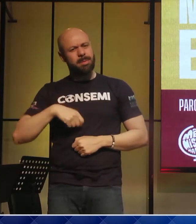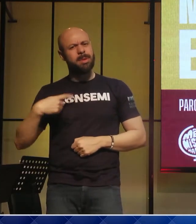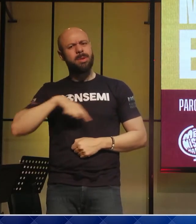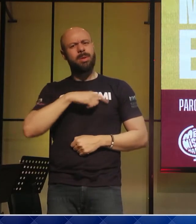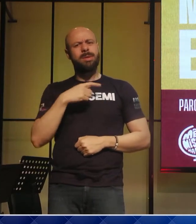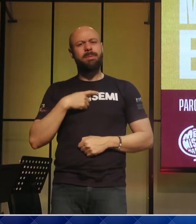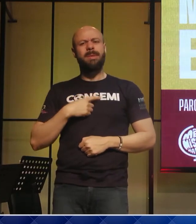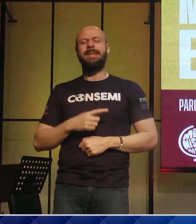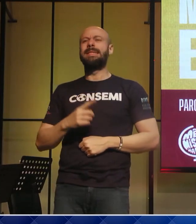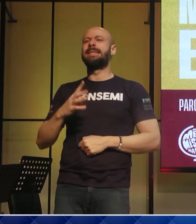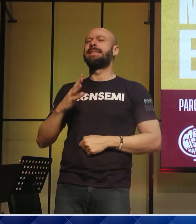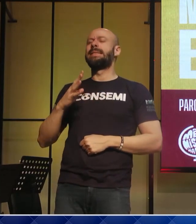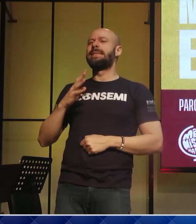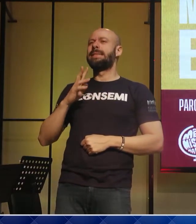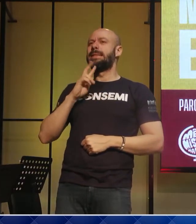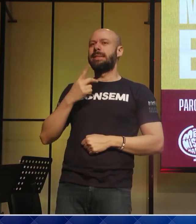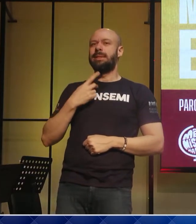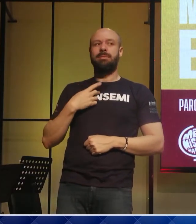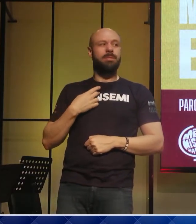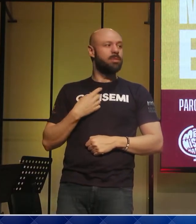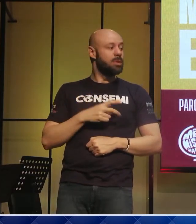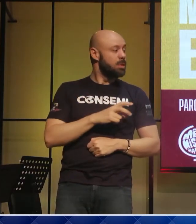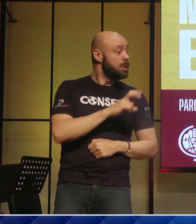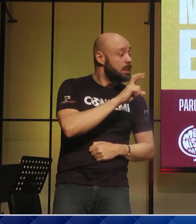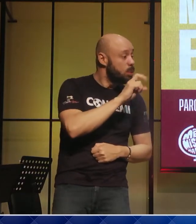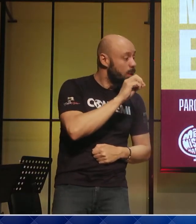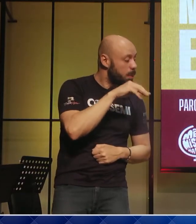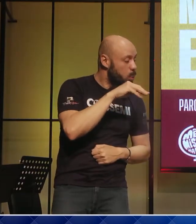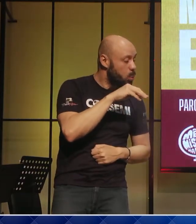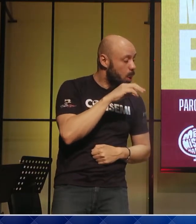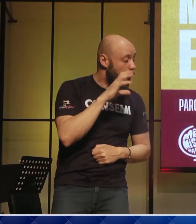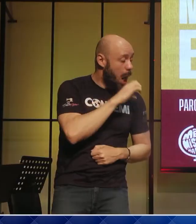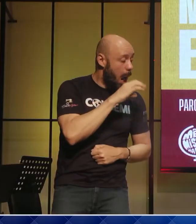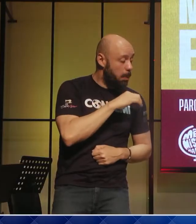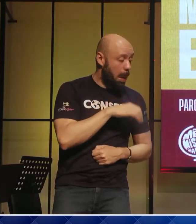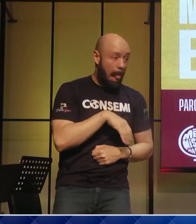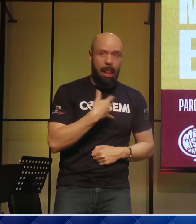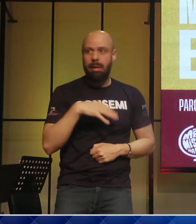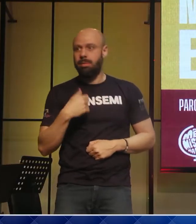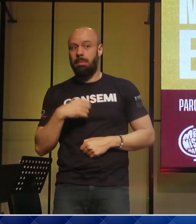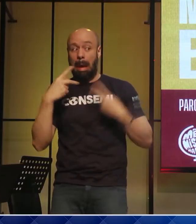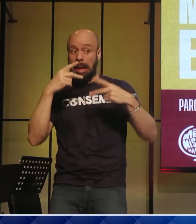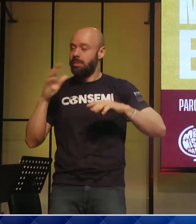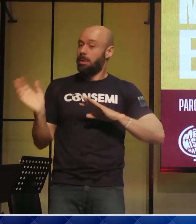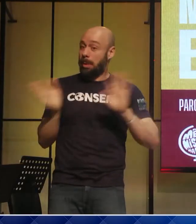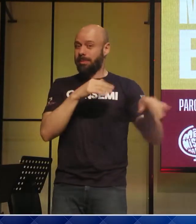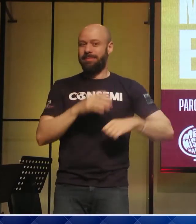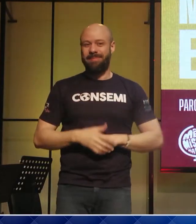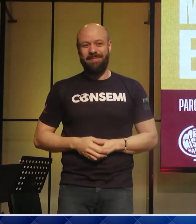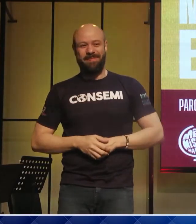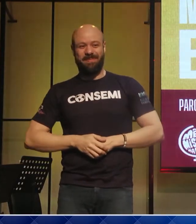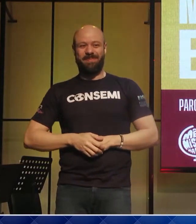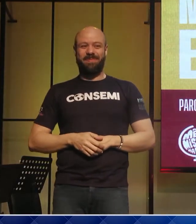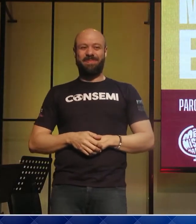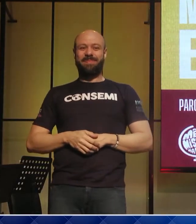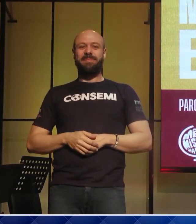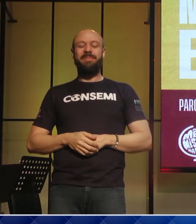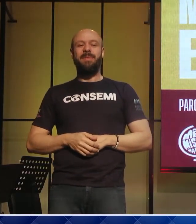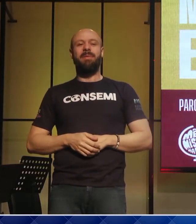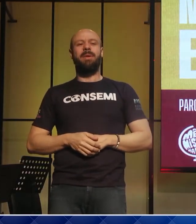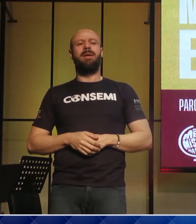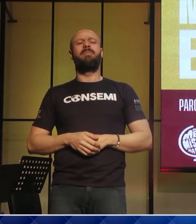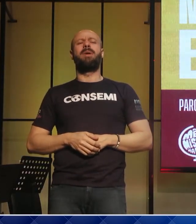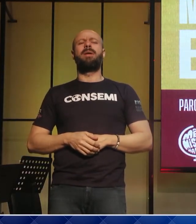Eu vou andar aqui porque ele me deu 50 minutos. Porque eu lhes tenho transmitido as palavras que me deste.